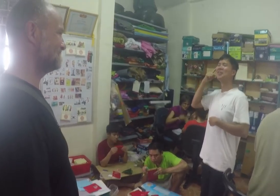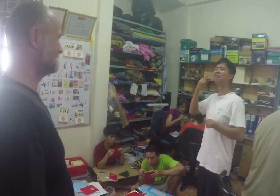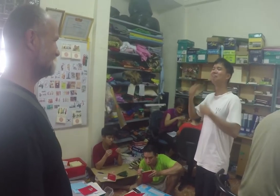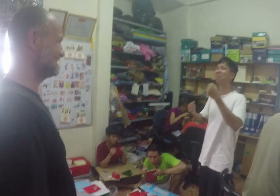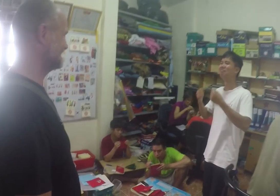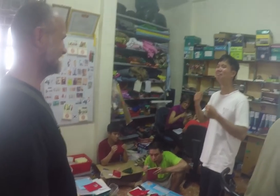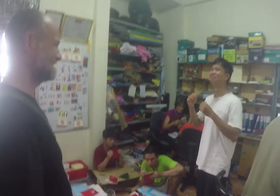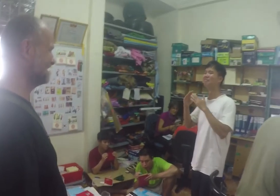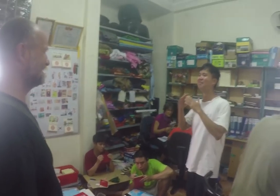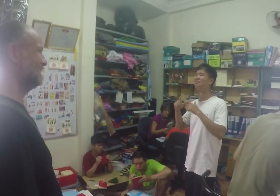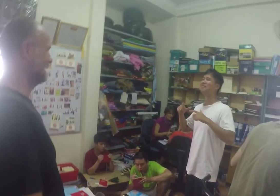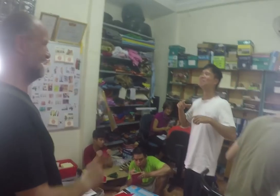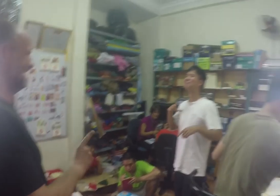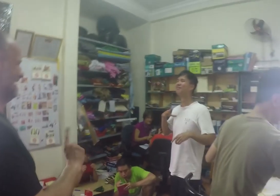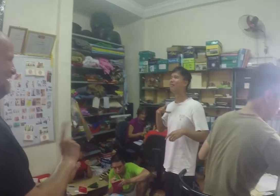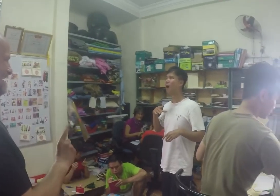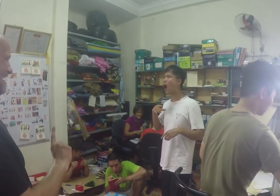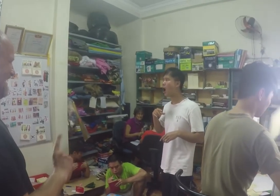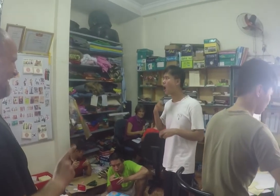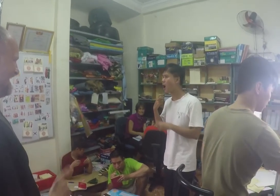dachte, es wäre leicht, aber es war echt harte Arbeit.